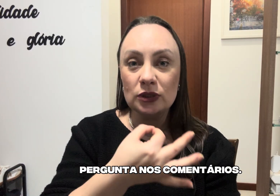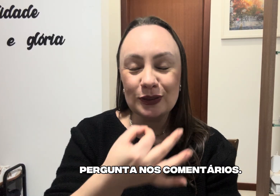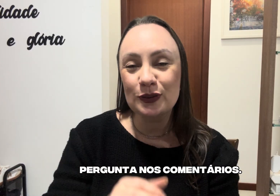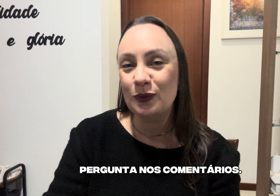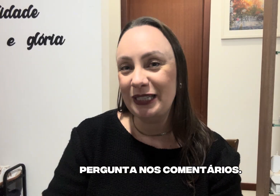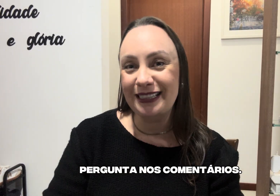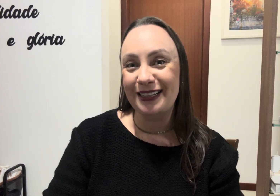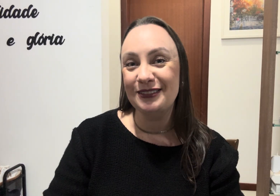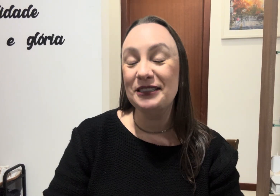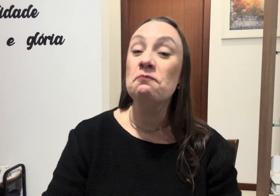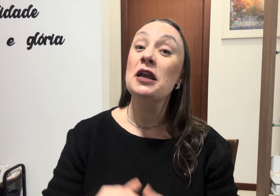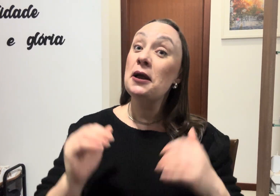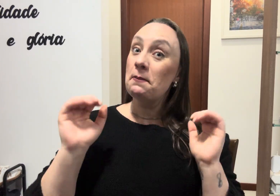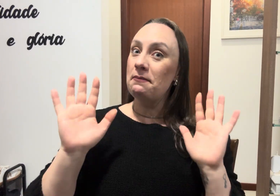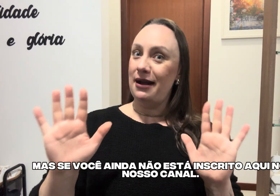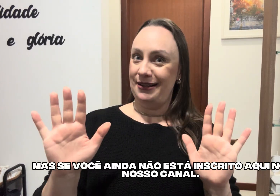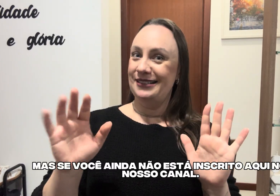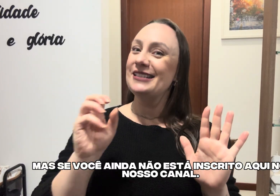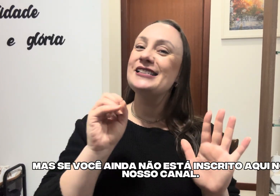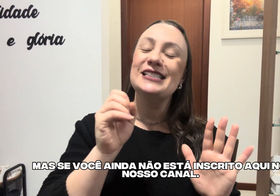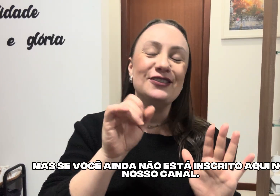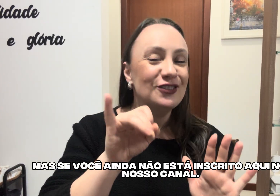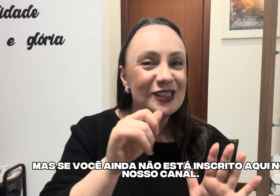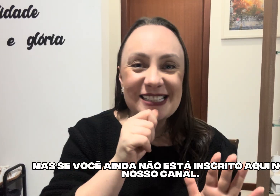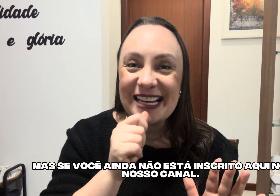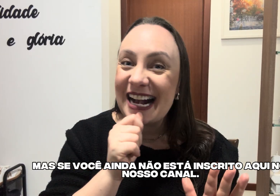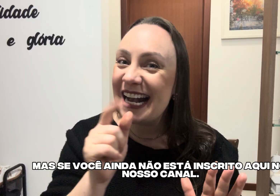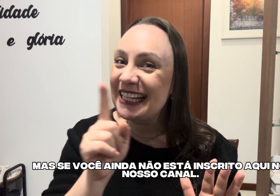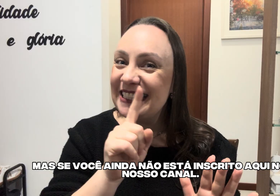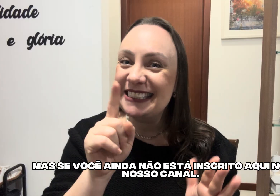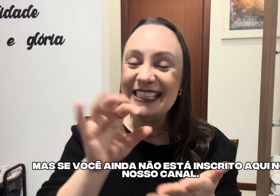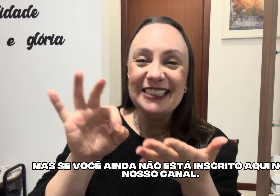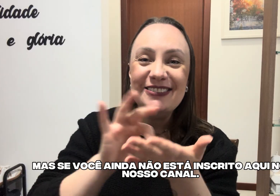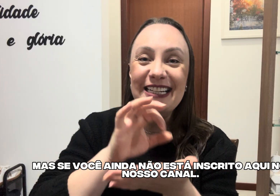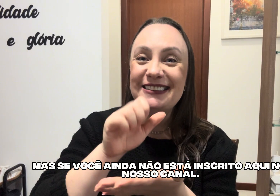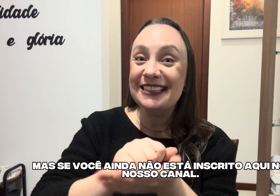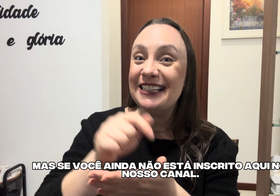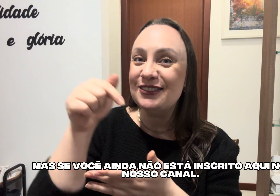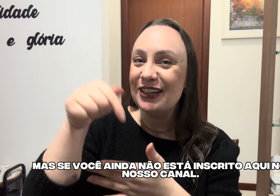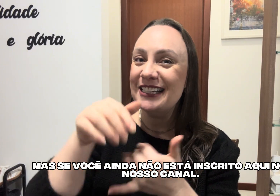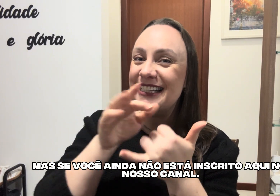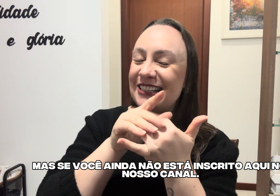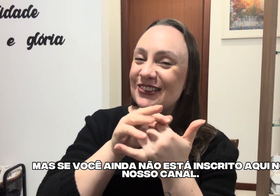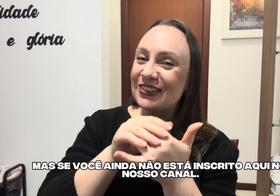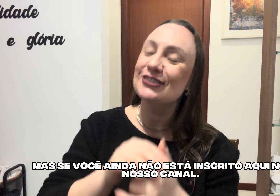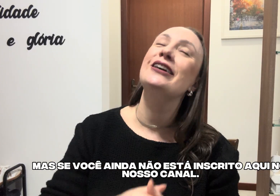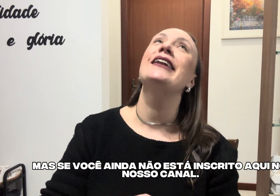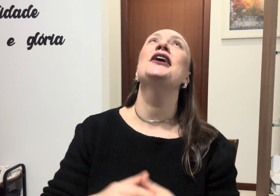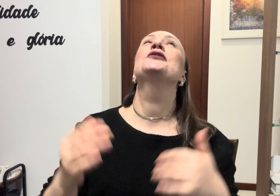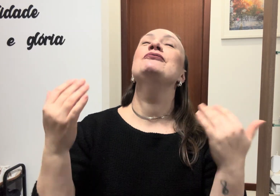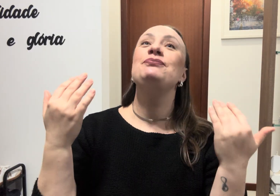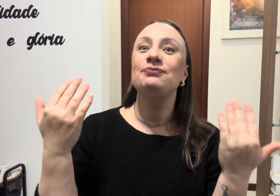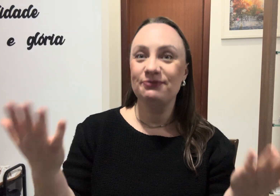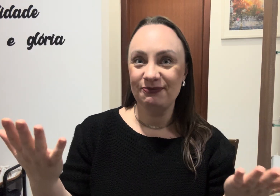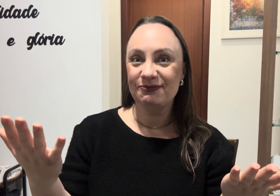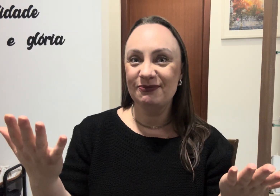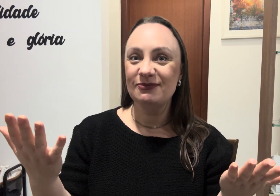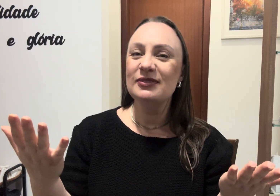nos comentários. Mas se você ainda não é inscrito aqui no nosso canal,